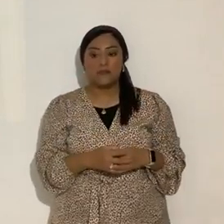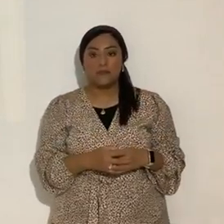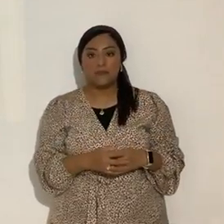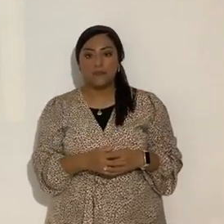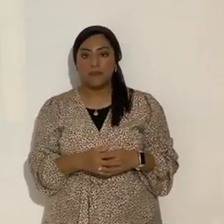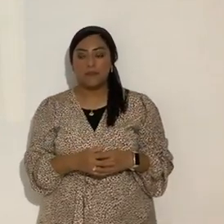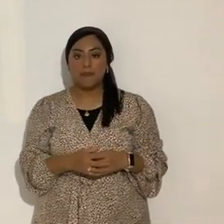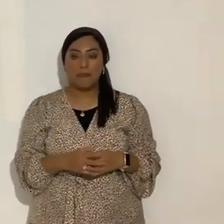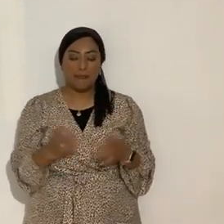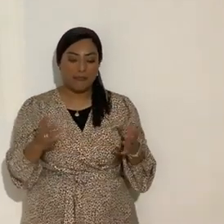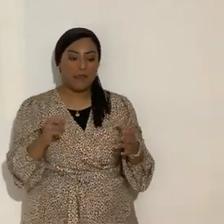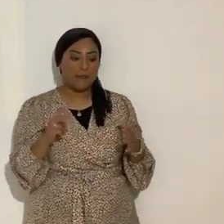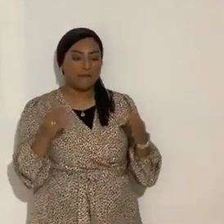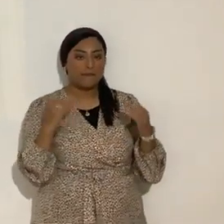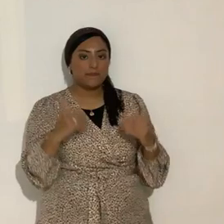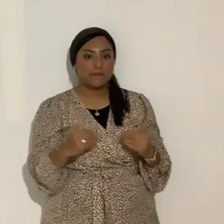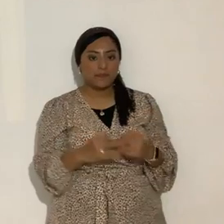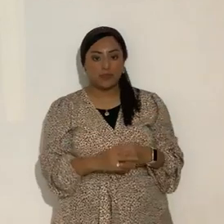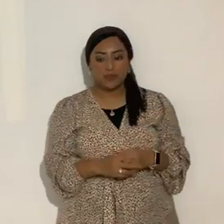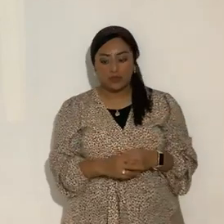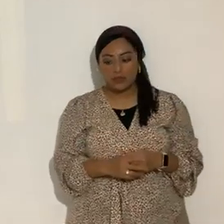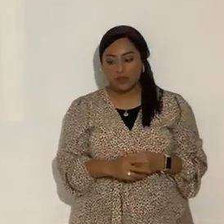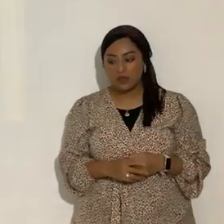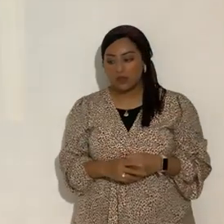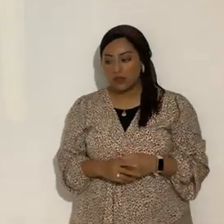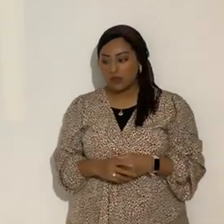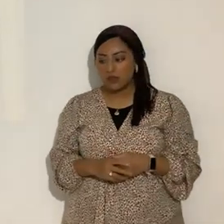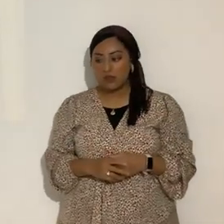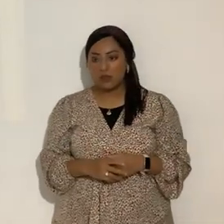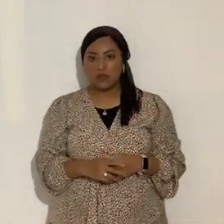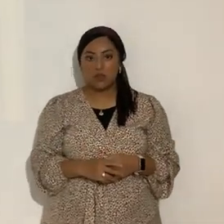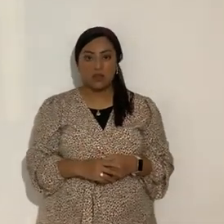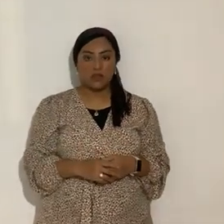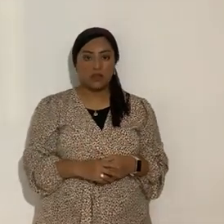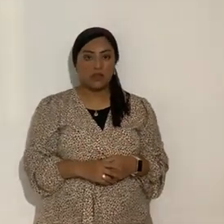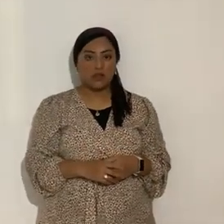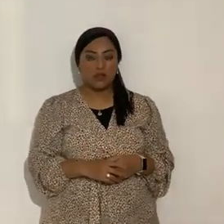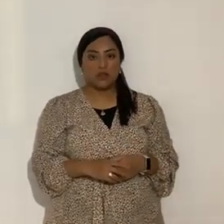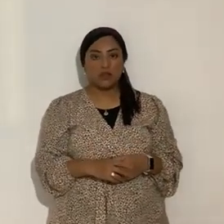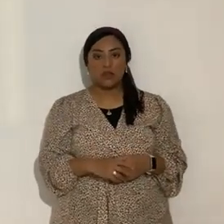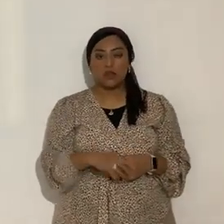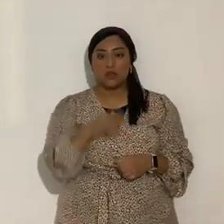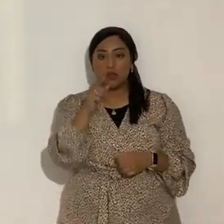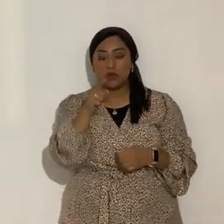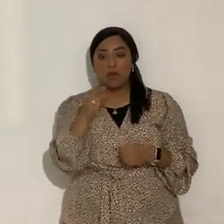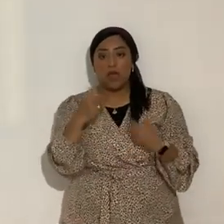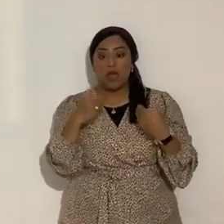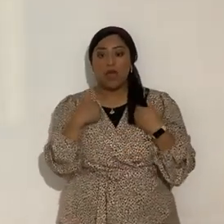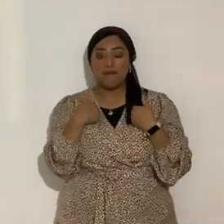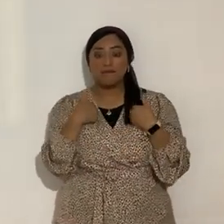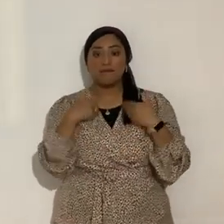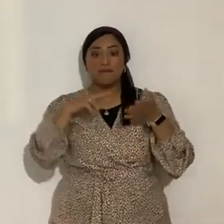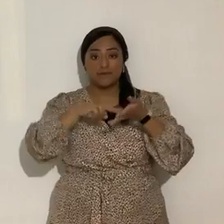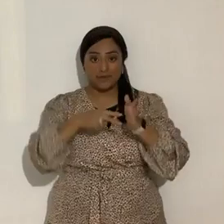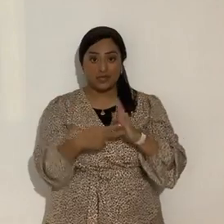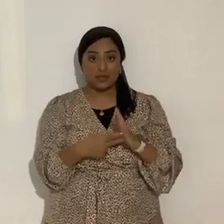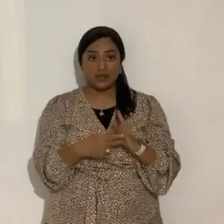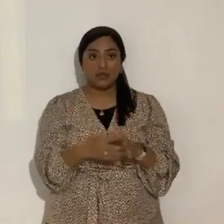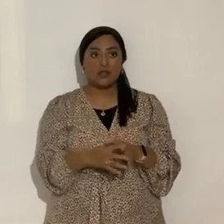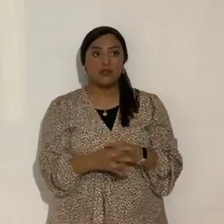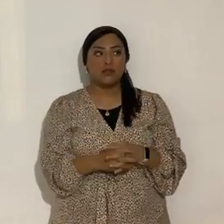¿no? Bueno, entonces, los mensajes que tienen sentido